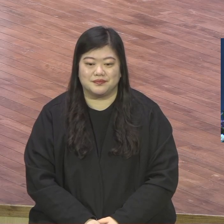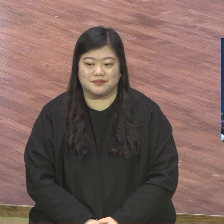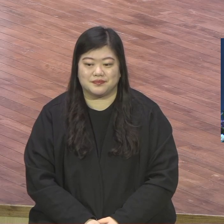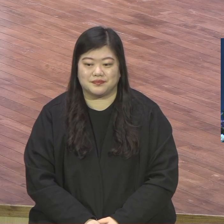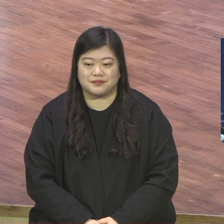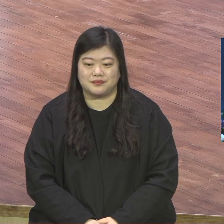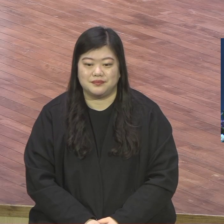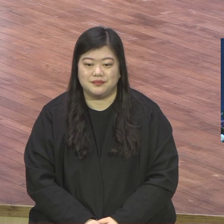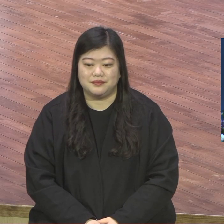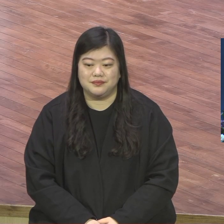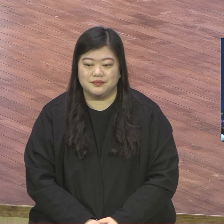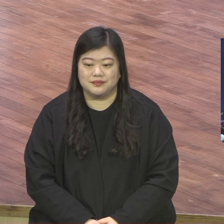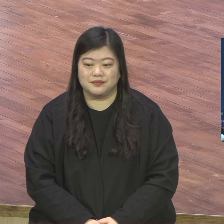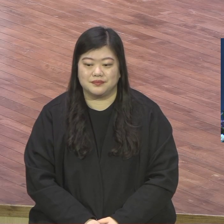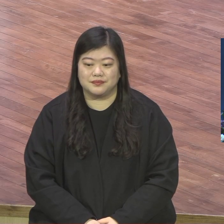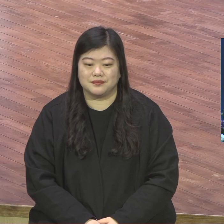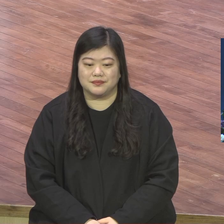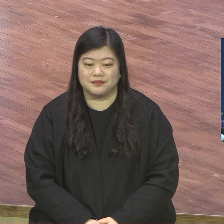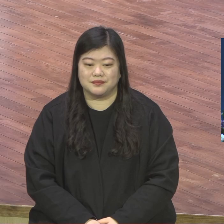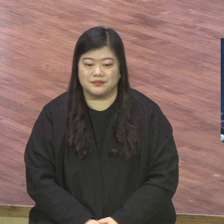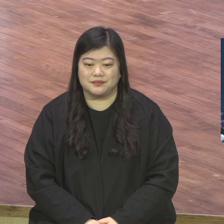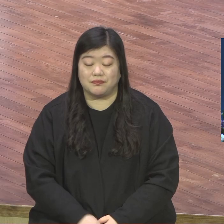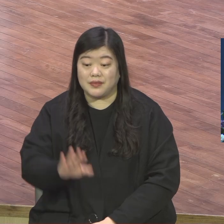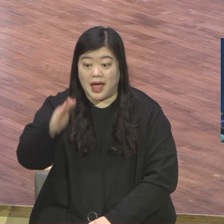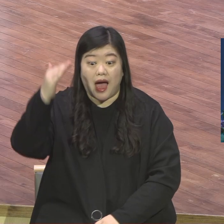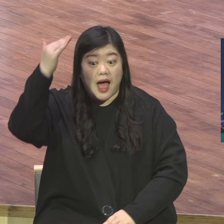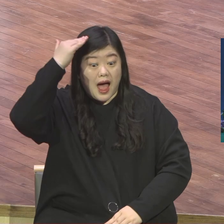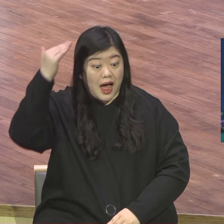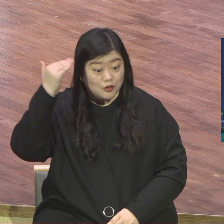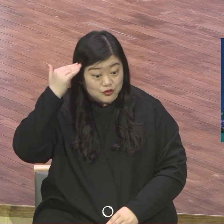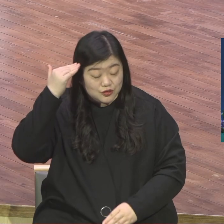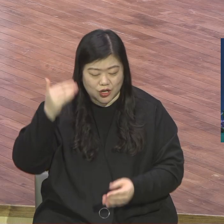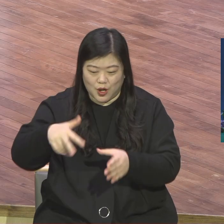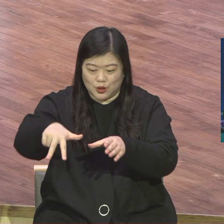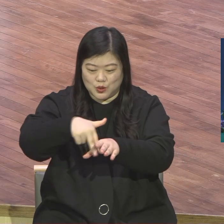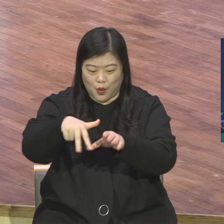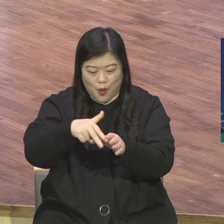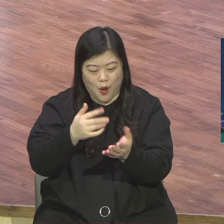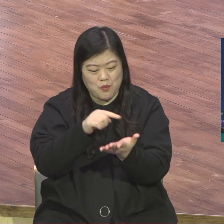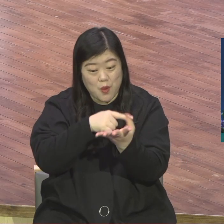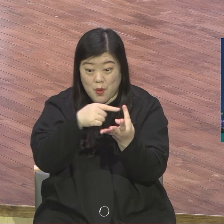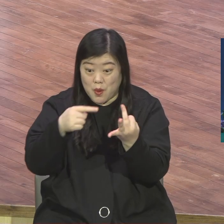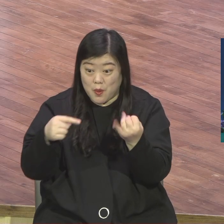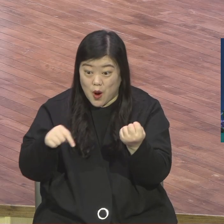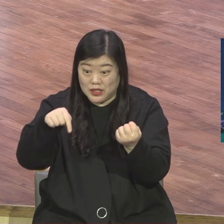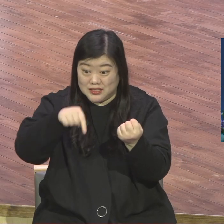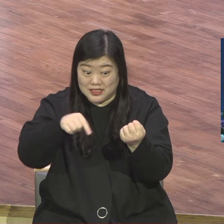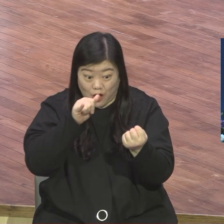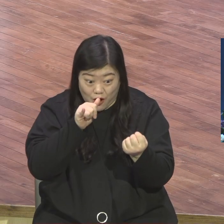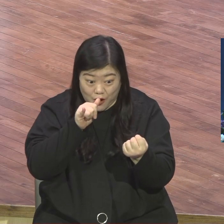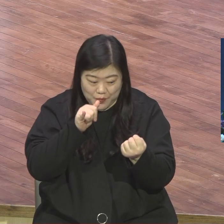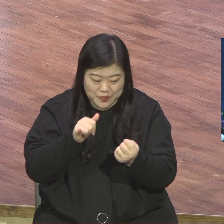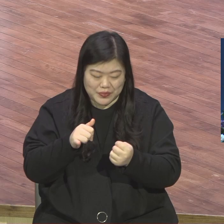한국의 대표적인 종교를 재미있게 비유한 글이 있습니다. 여기